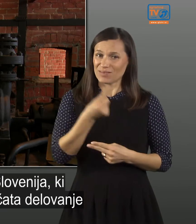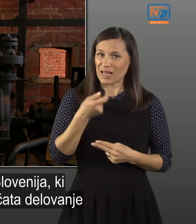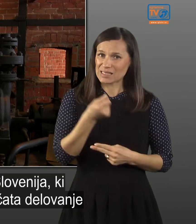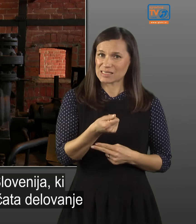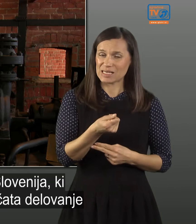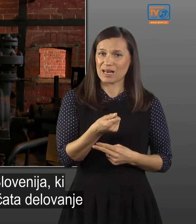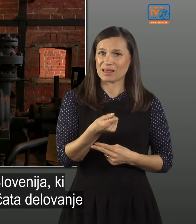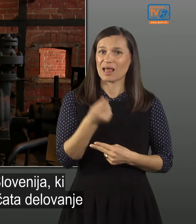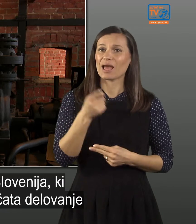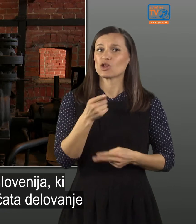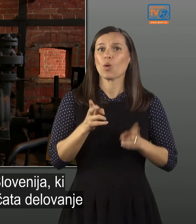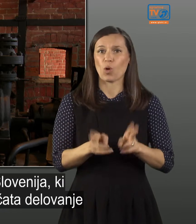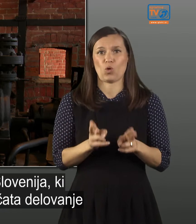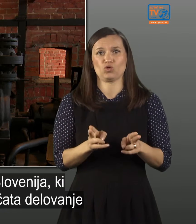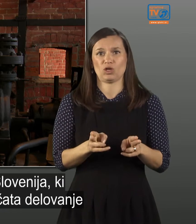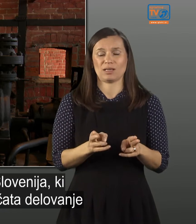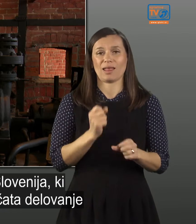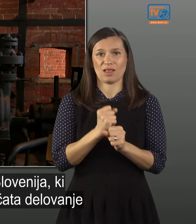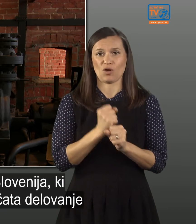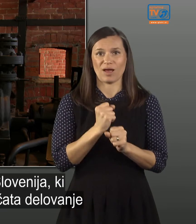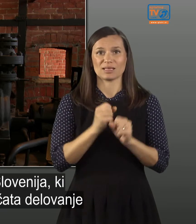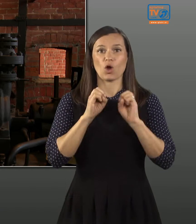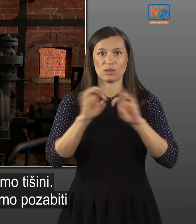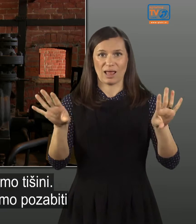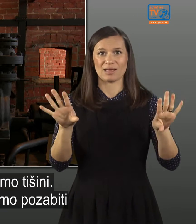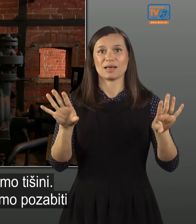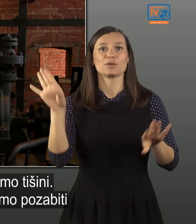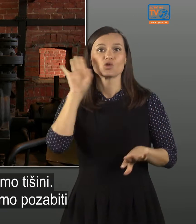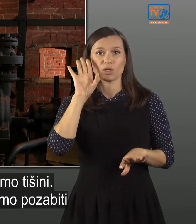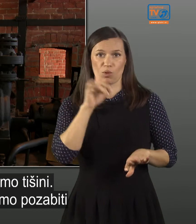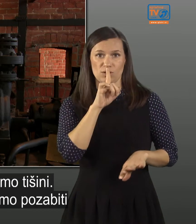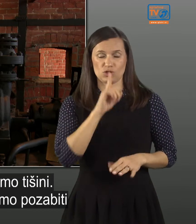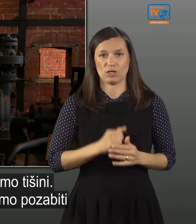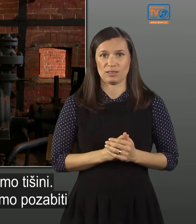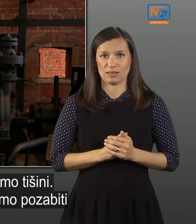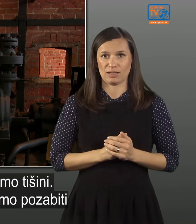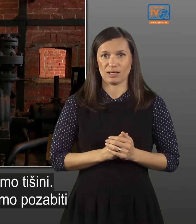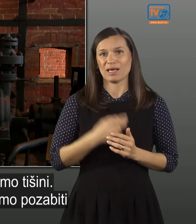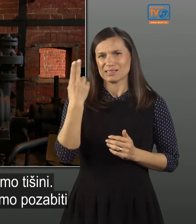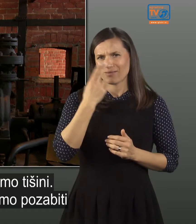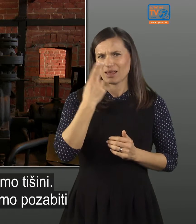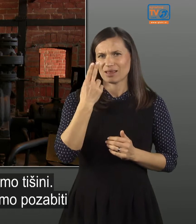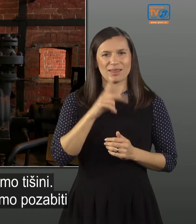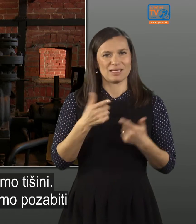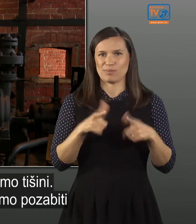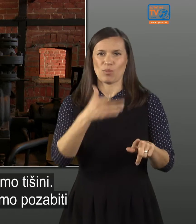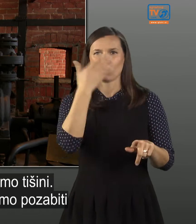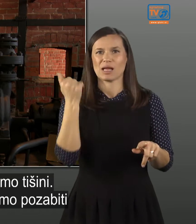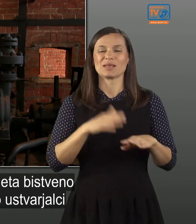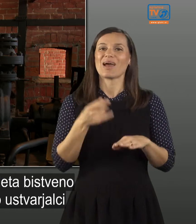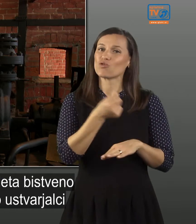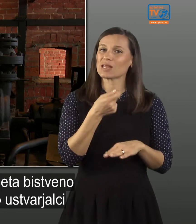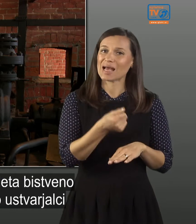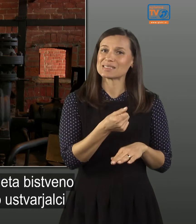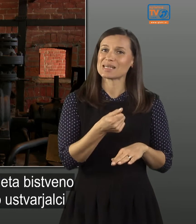ki financirata in pravzaprav omogočata delovanje oddaje Prisluhnimo tišini. Seveda je tukaj ne smemo pozabiti